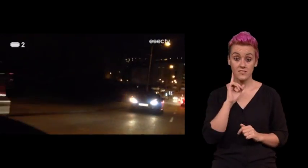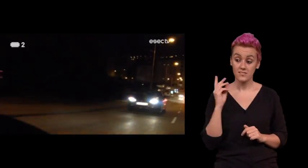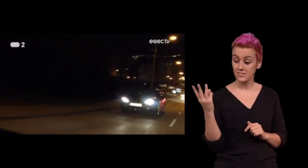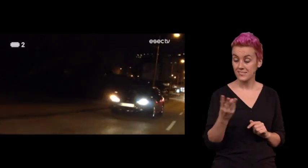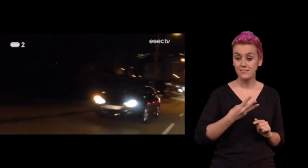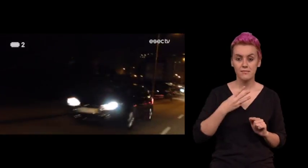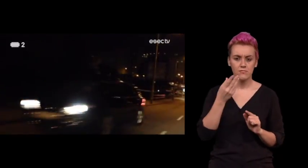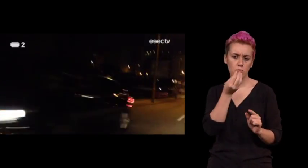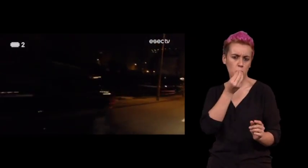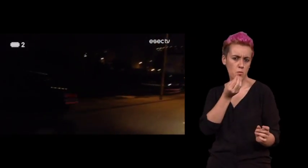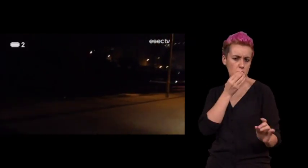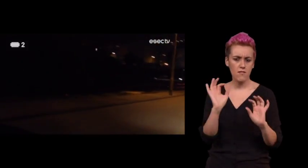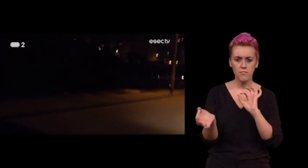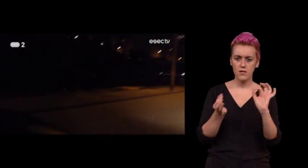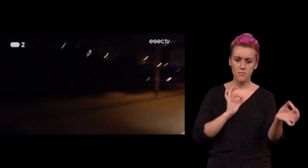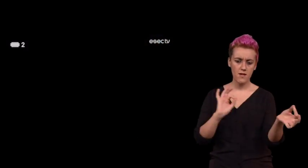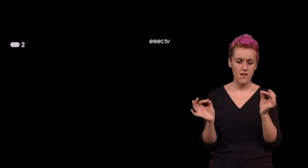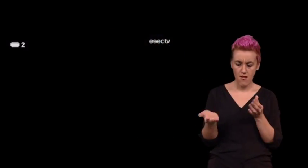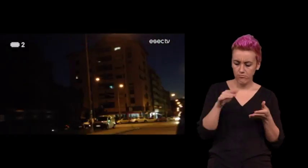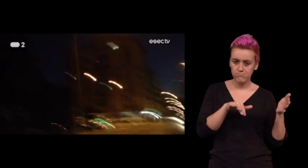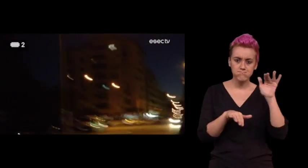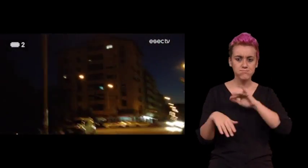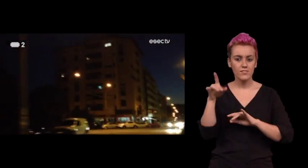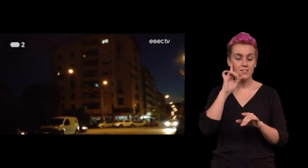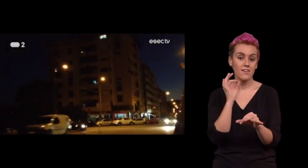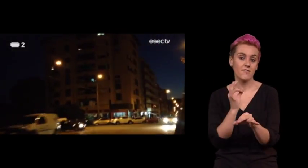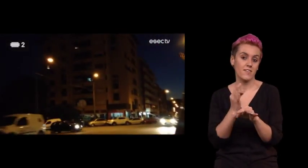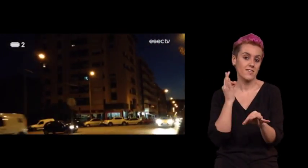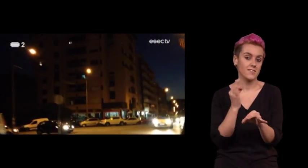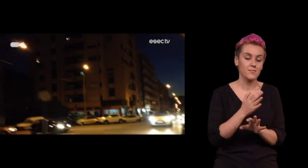fazer uma merenda, lá serandilheira,